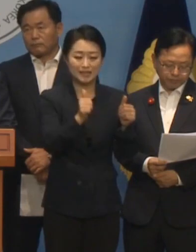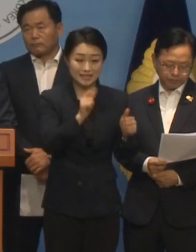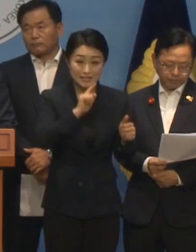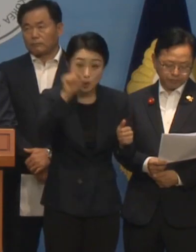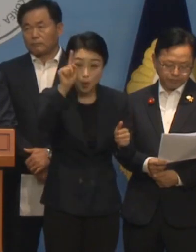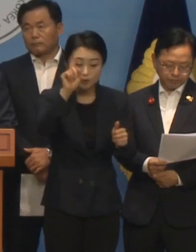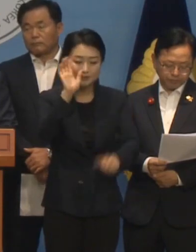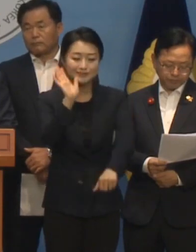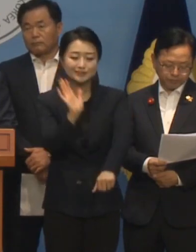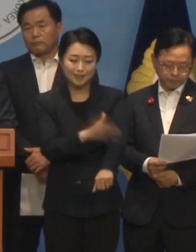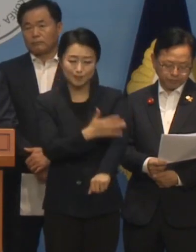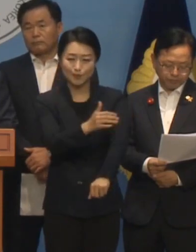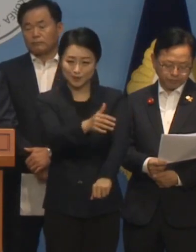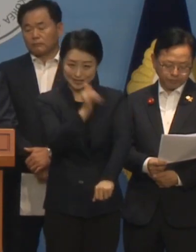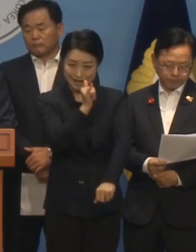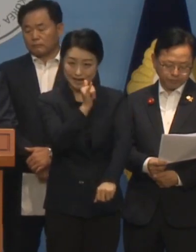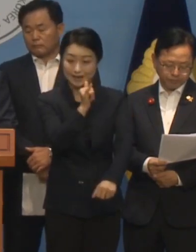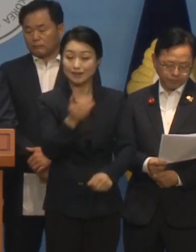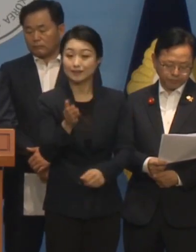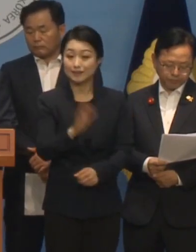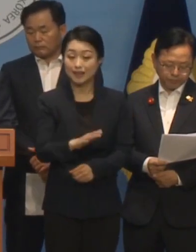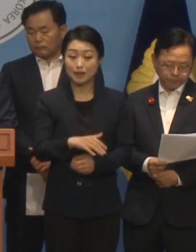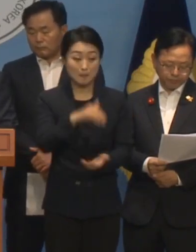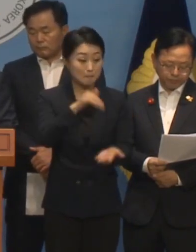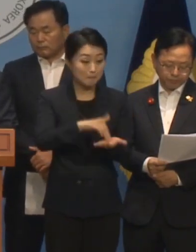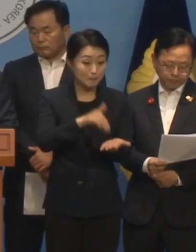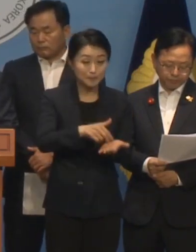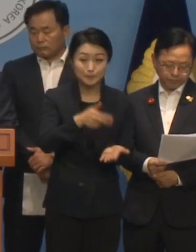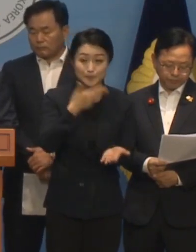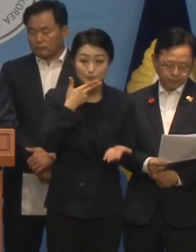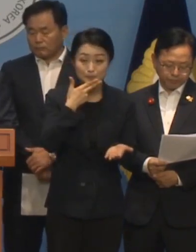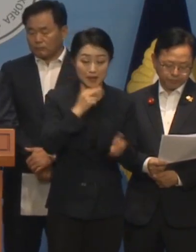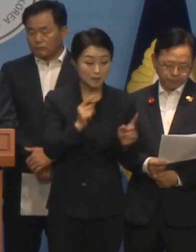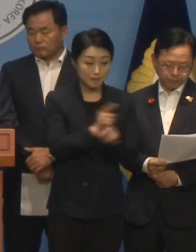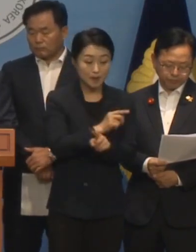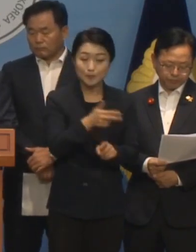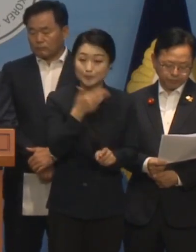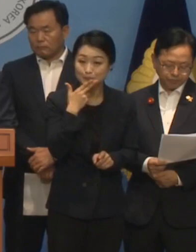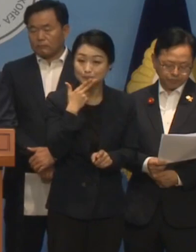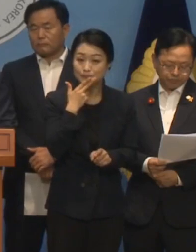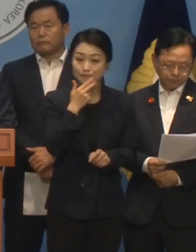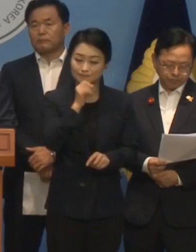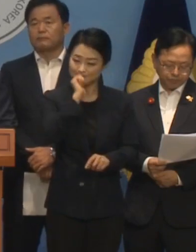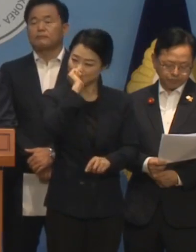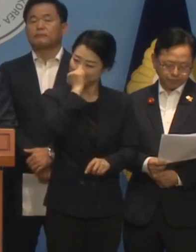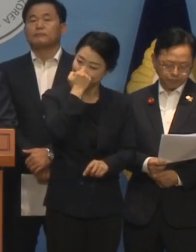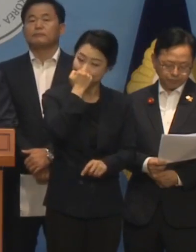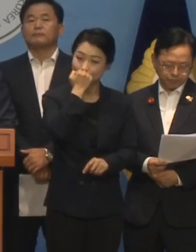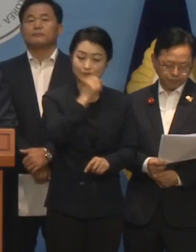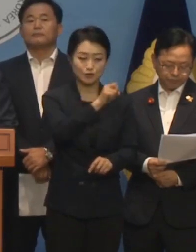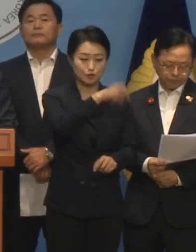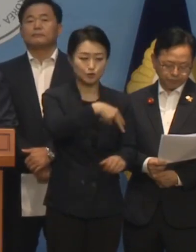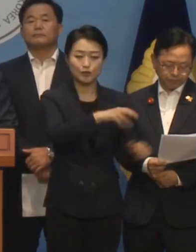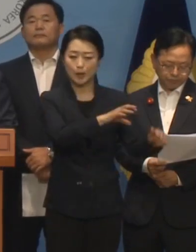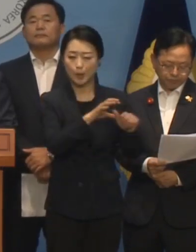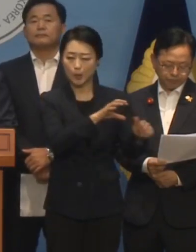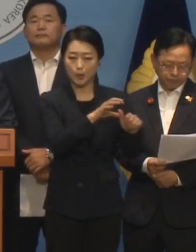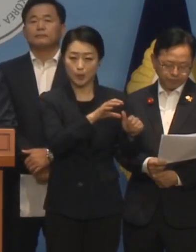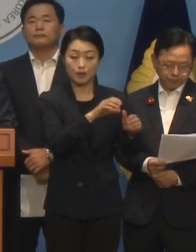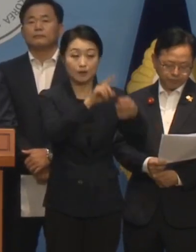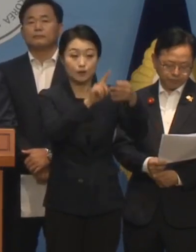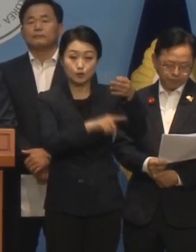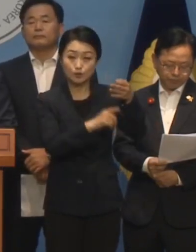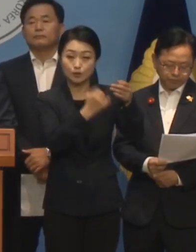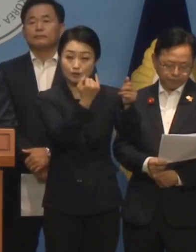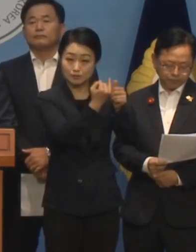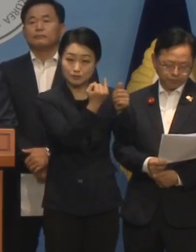수치라고 봐야 합니다. 그럼에도 반성과 시정은커녕 여전히 입안의 혀들의 심기경호에